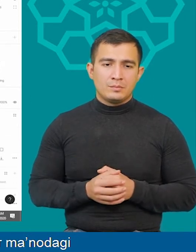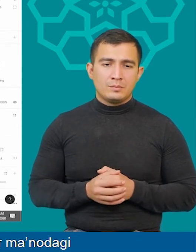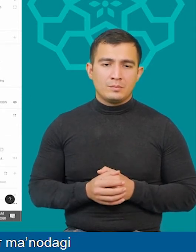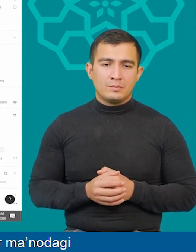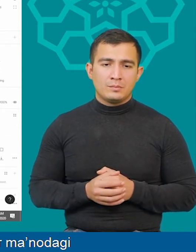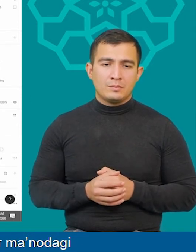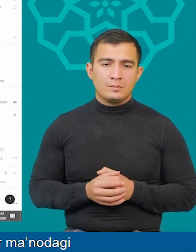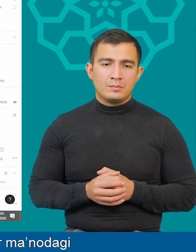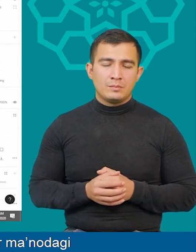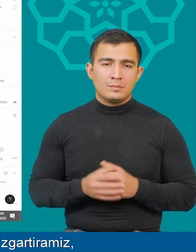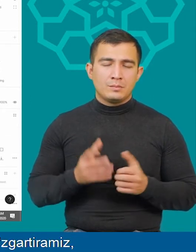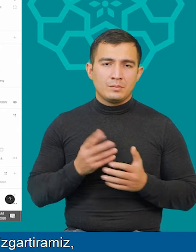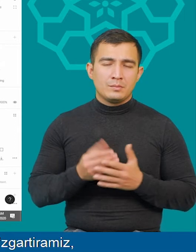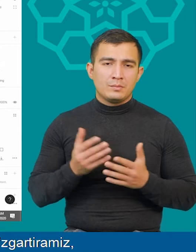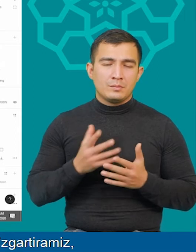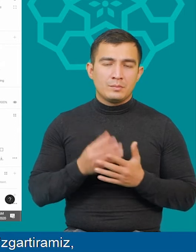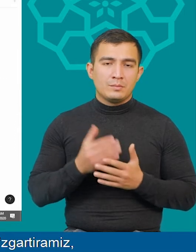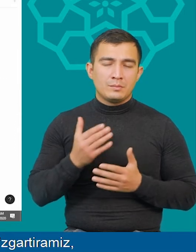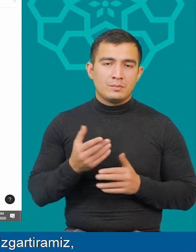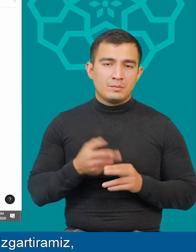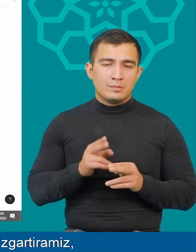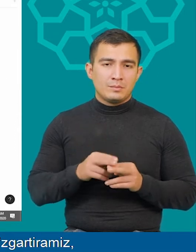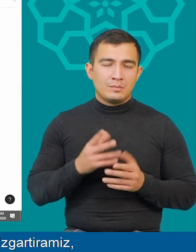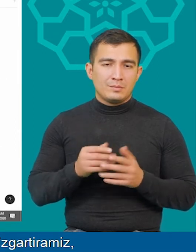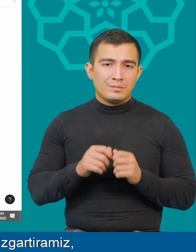Xo'p, qanaqadir bizda sotsial media post.